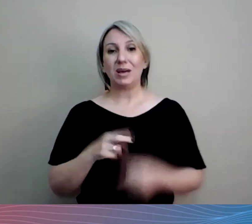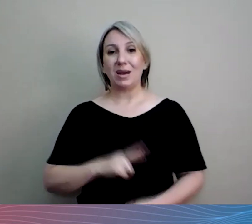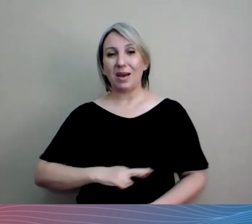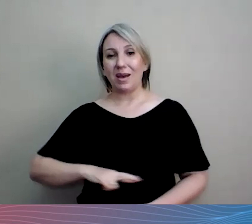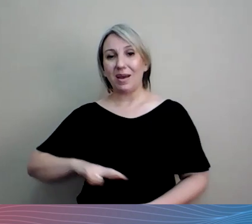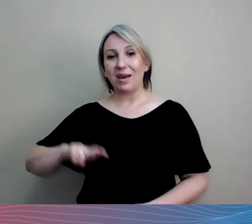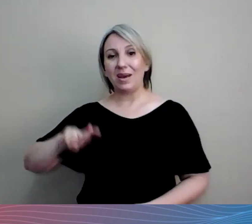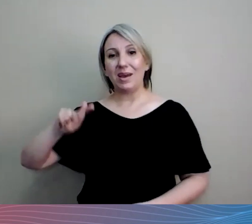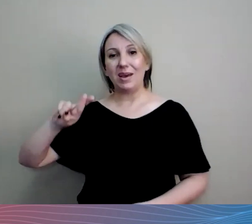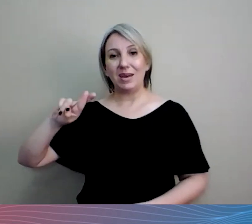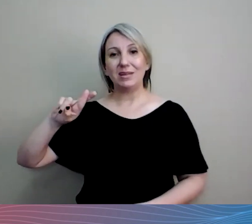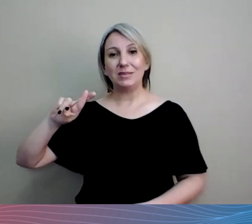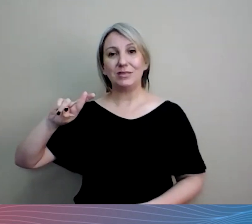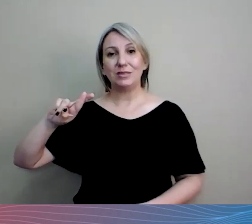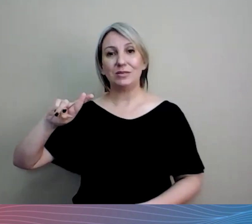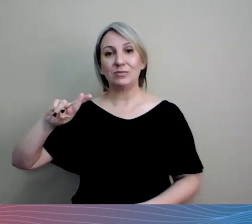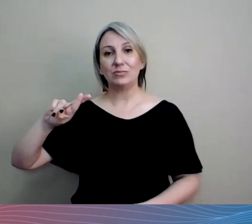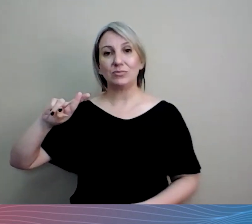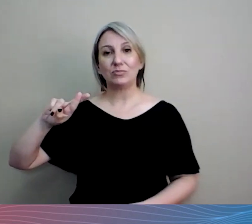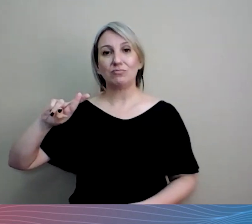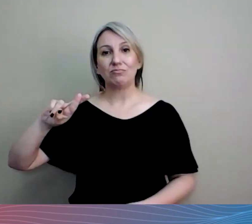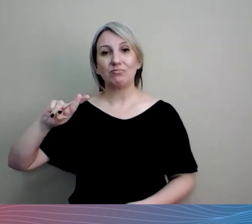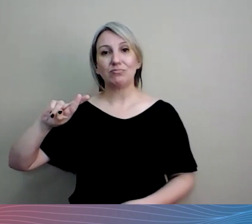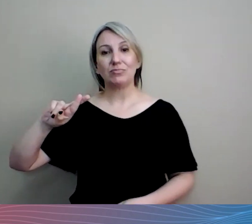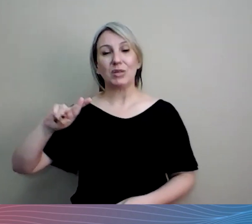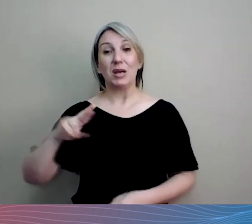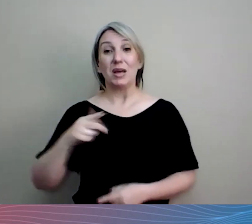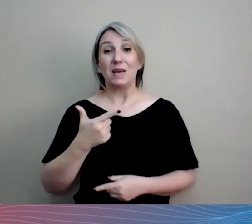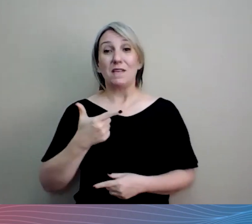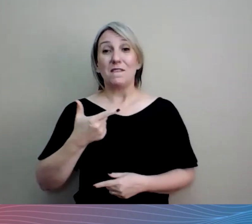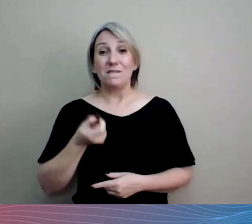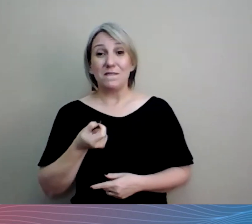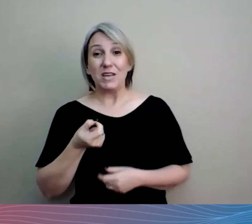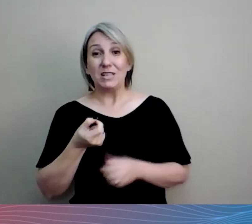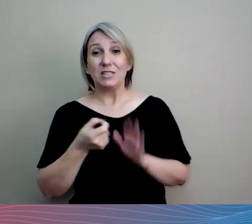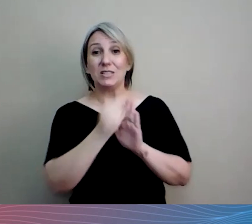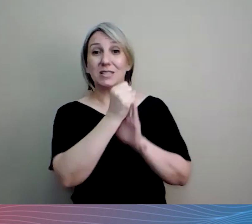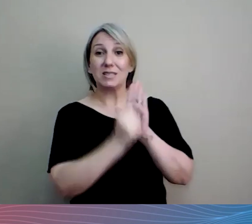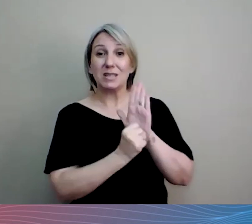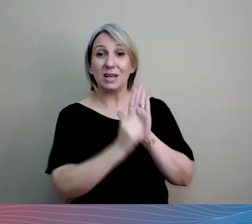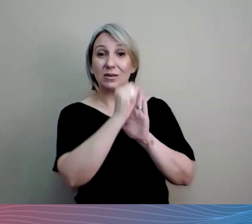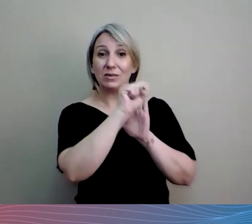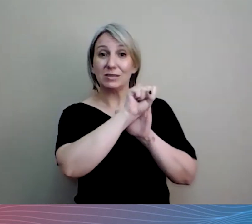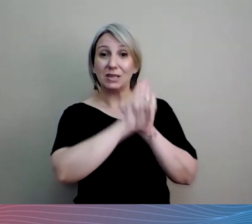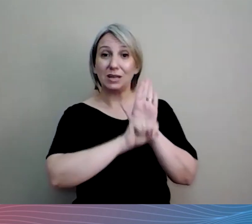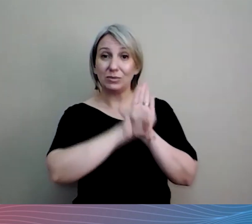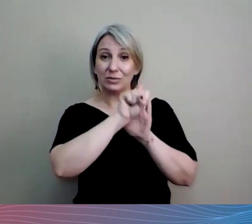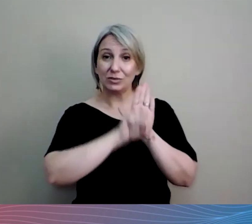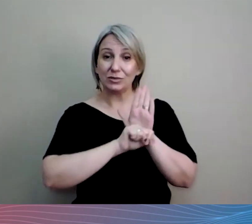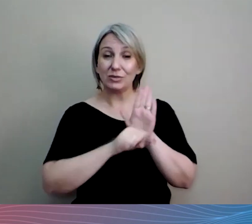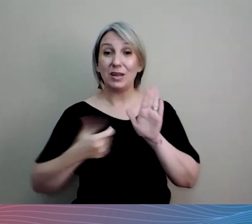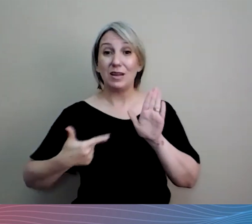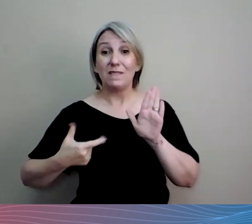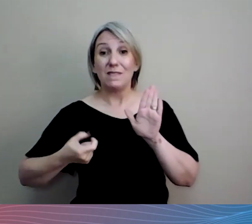pessoas, acostumadas nesses 20 séculos, irmãos, do clericalismo, clérigos e